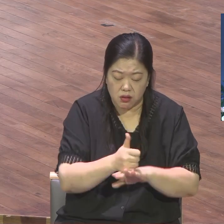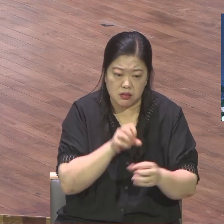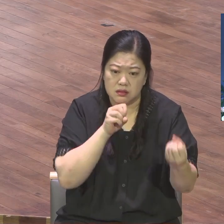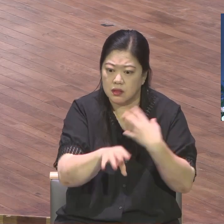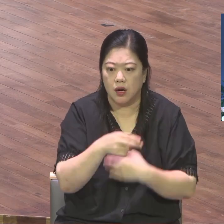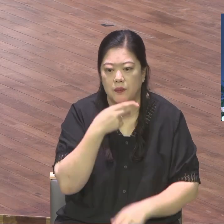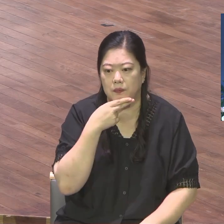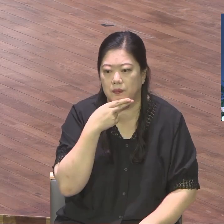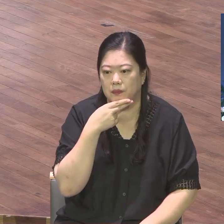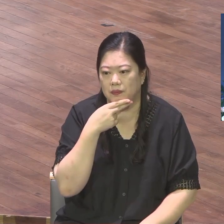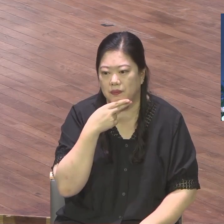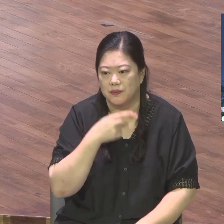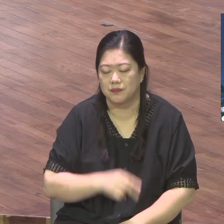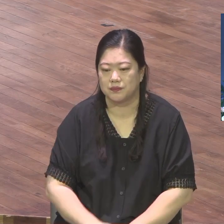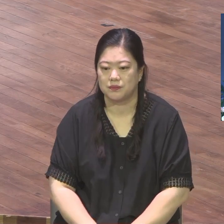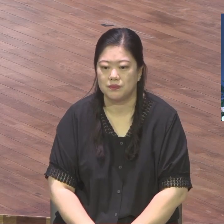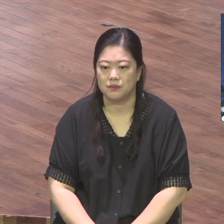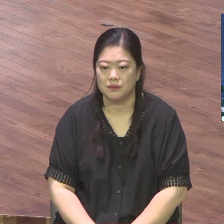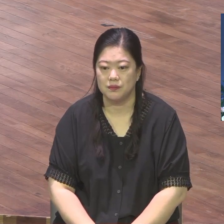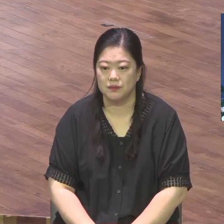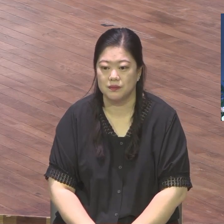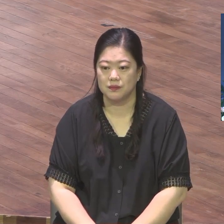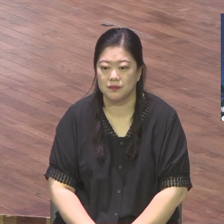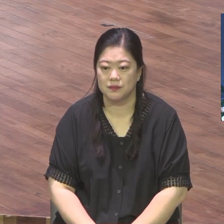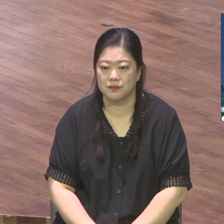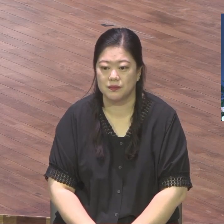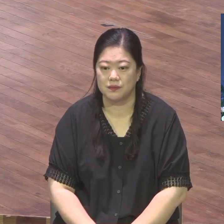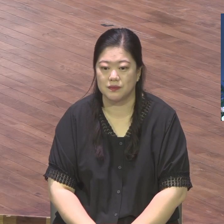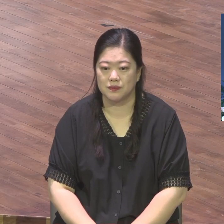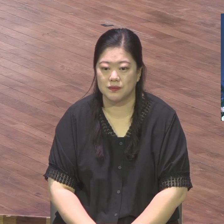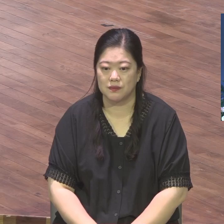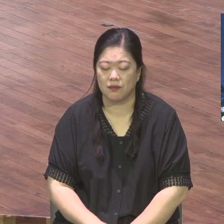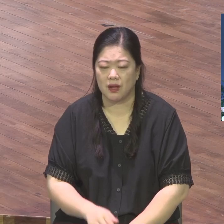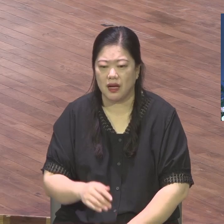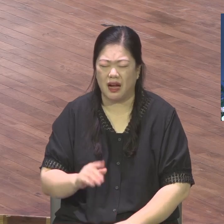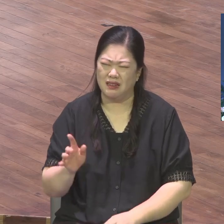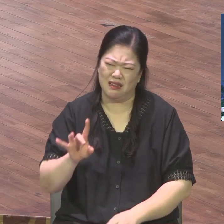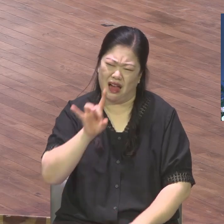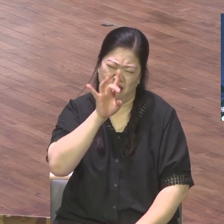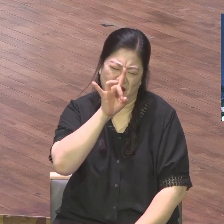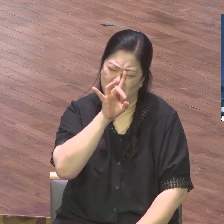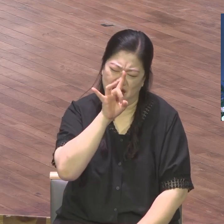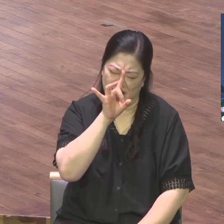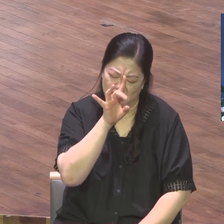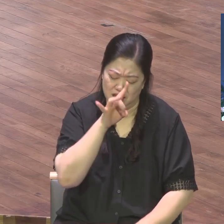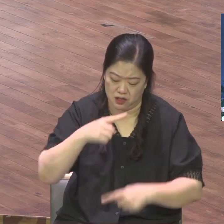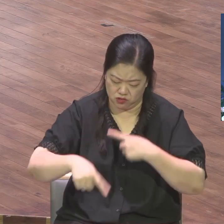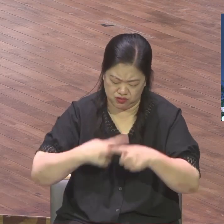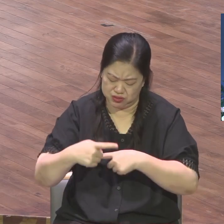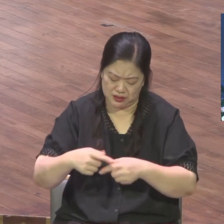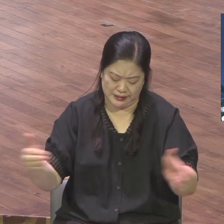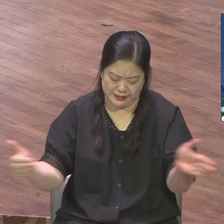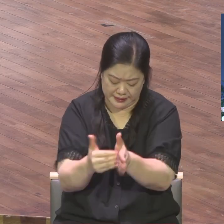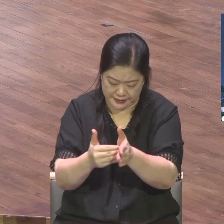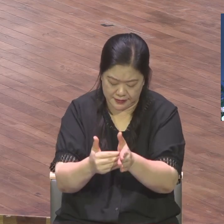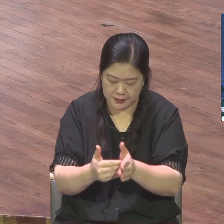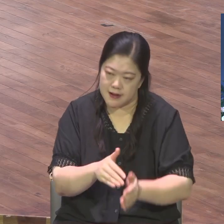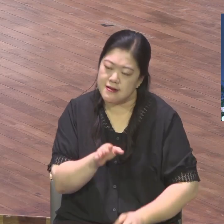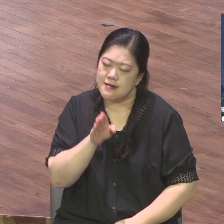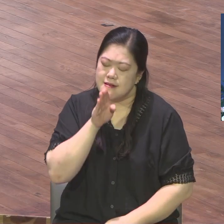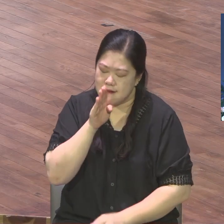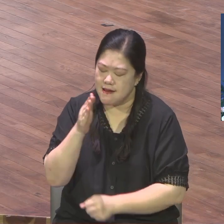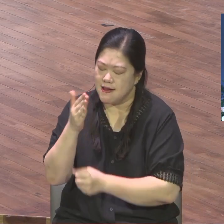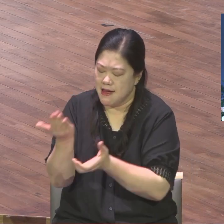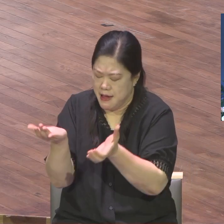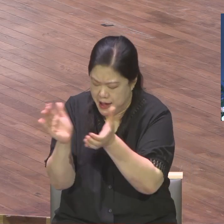영적 성장은요. 내 마음의 완악함을 내려놓을 때 시작이 됩니다. 내 마음의 완악함. 저 완악 안